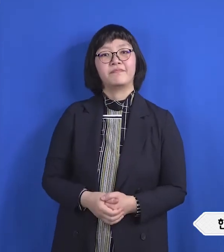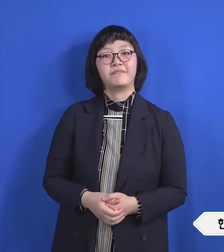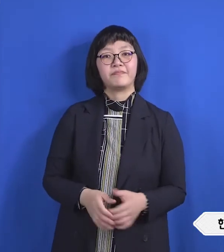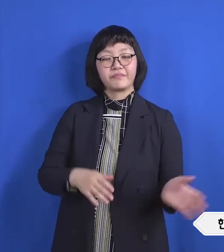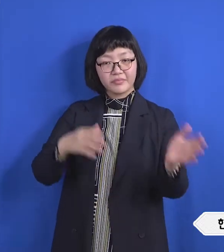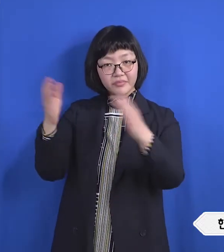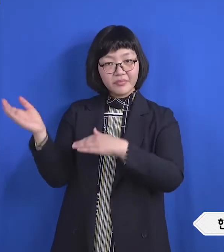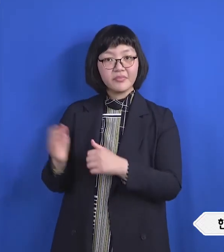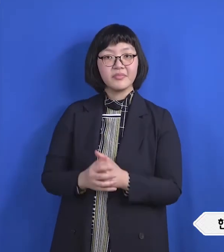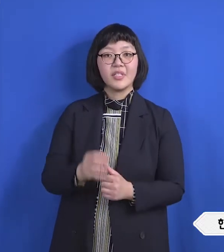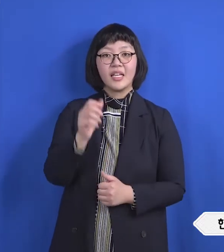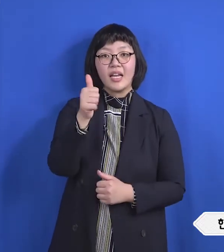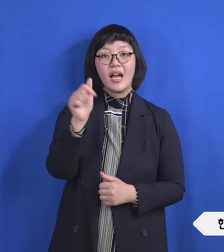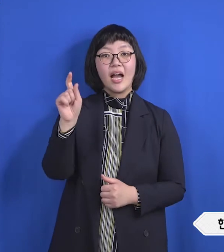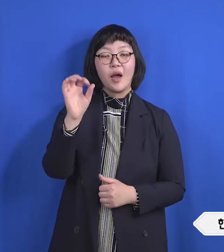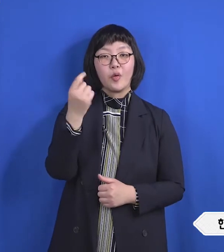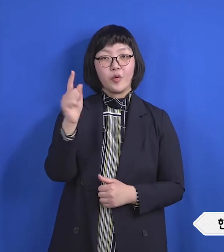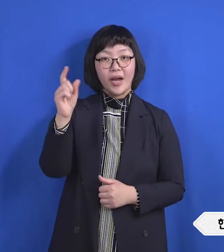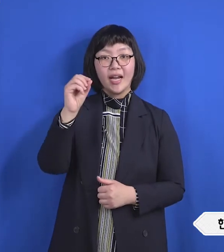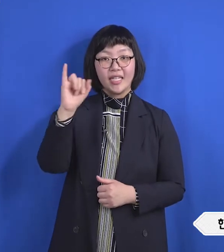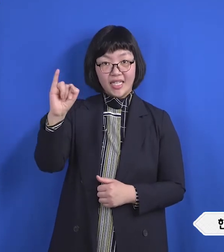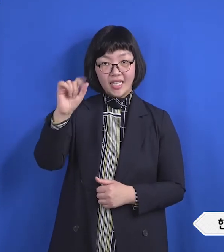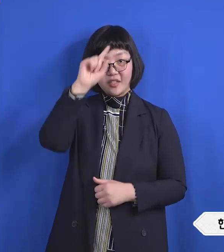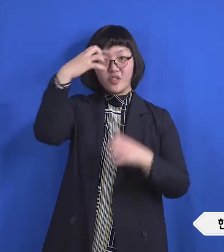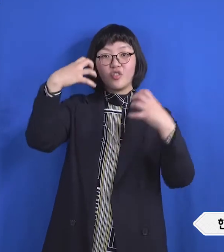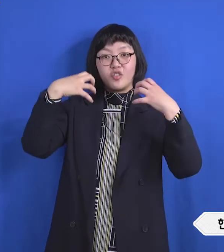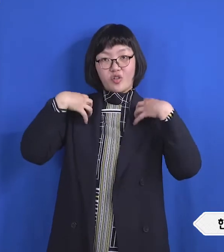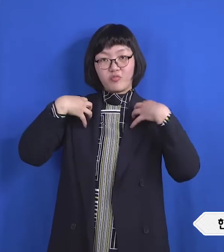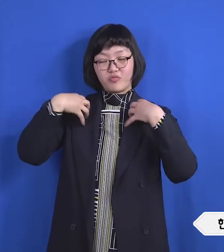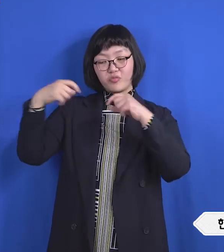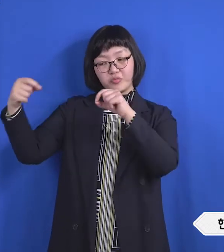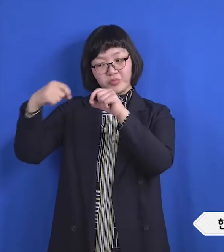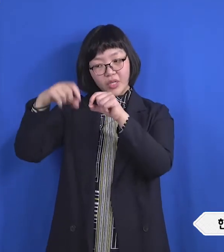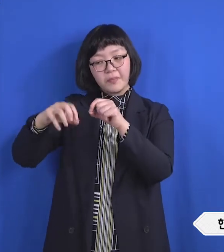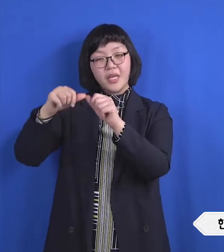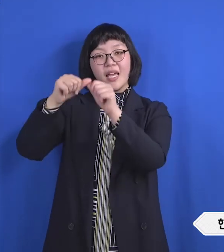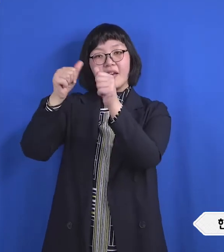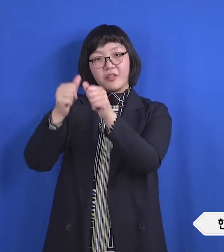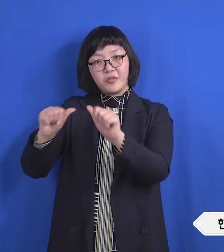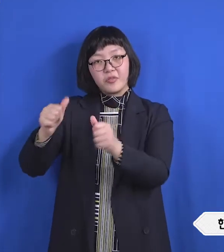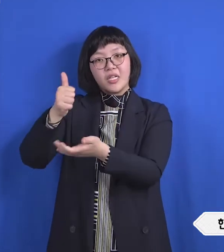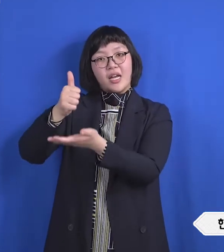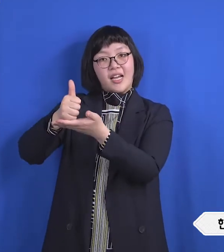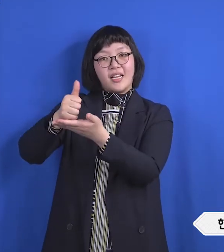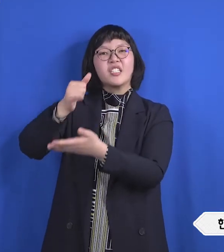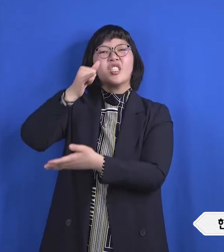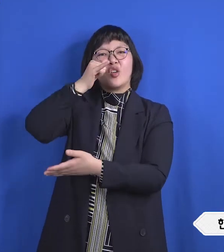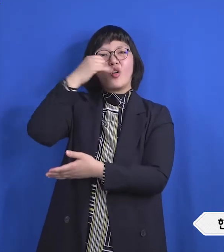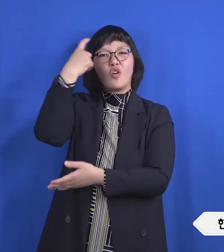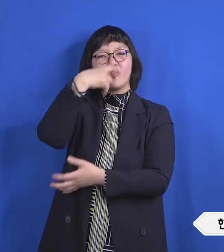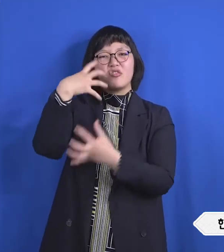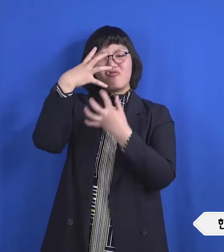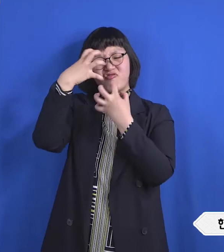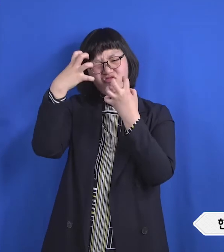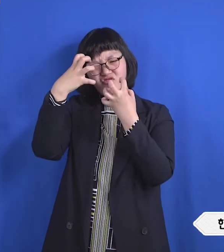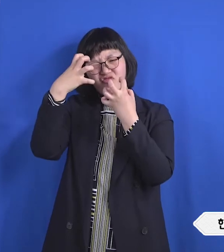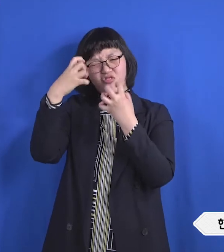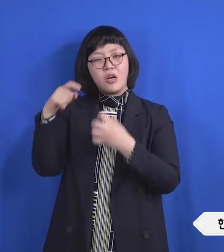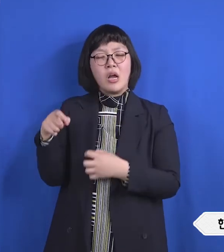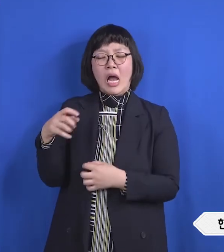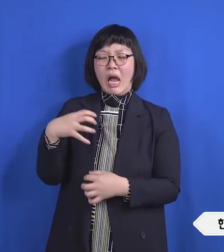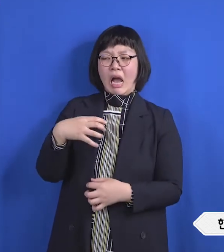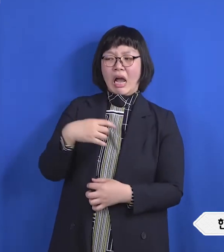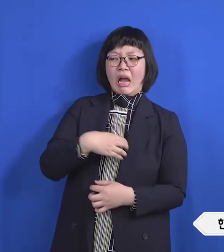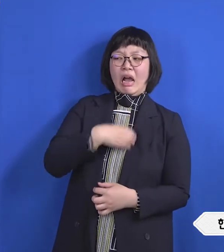하와이 정부 청사 앞에는 특이한 동상 하나가 서 있습니다. 얼굴이 아주 흉하게 일그러져 있는, 보기에도